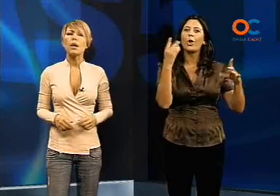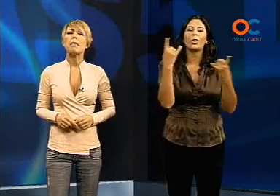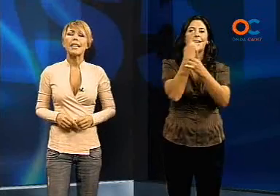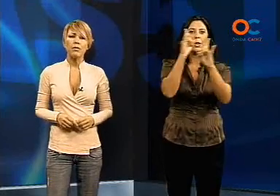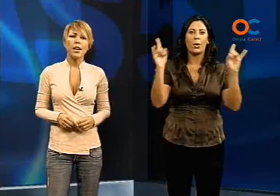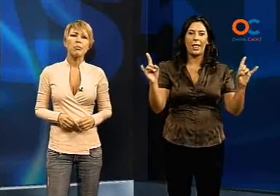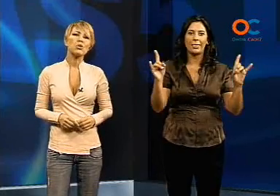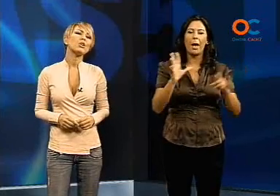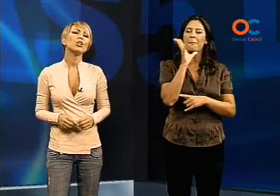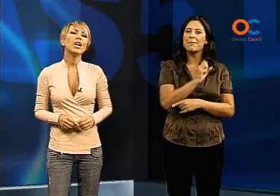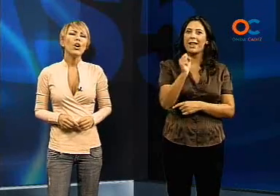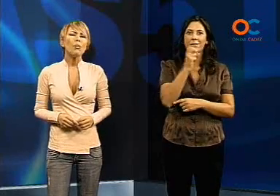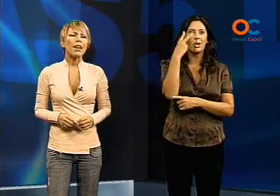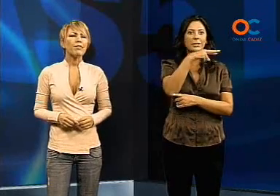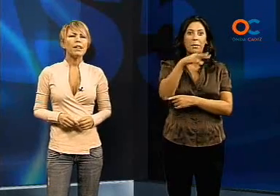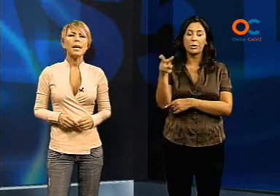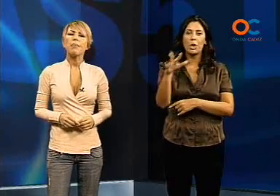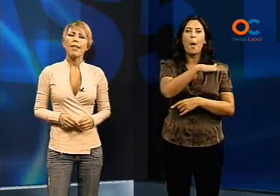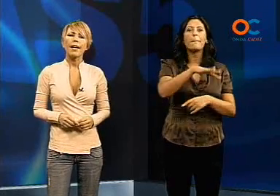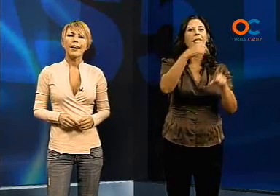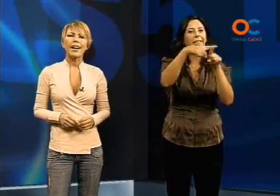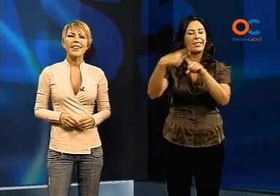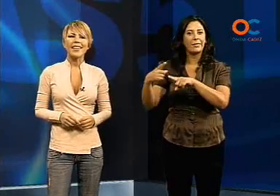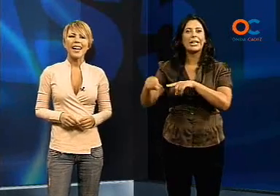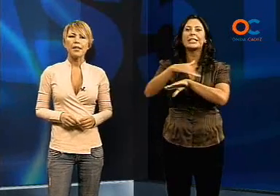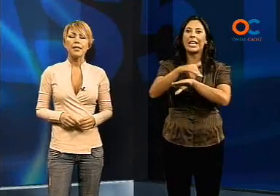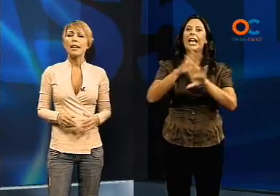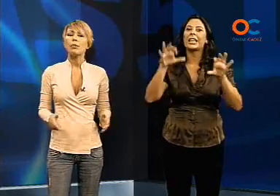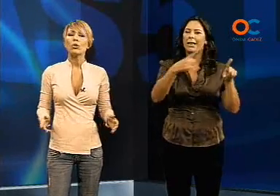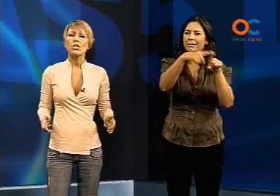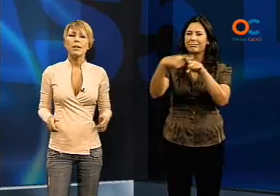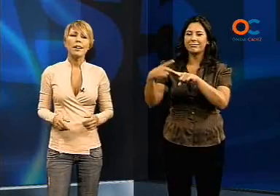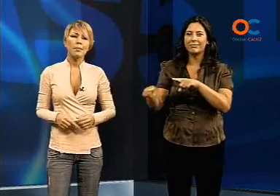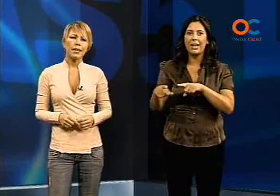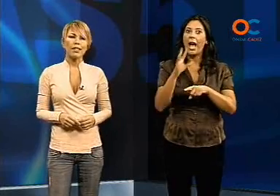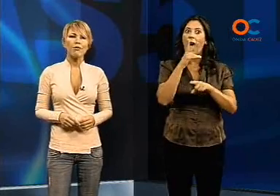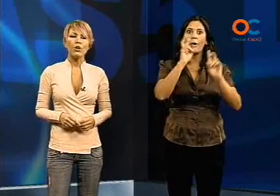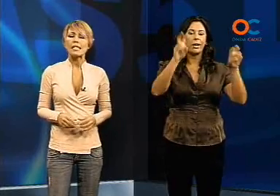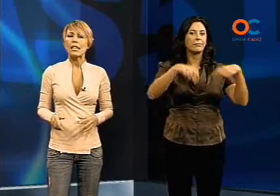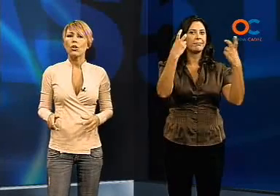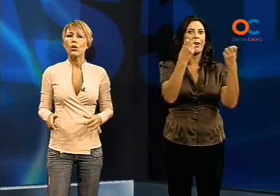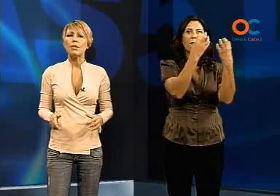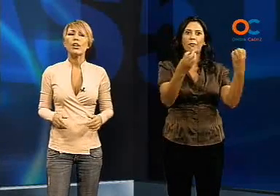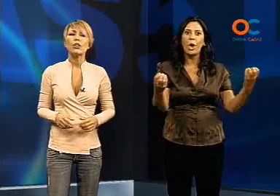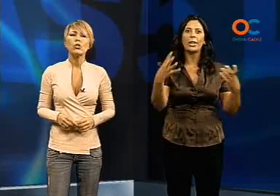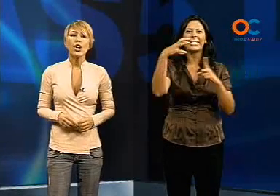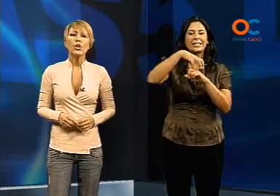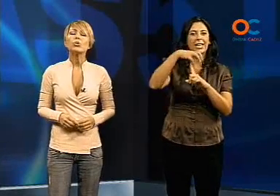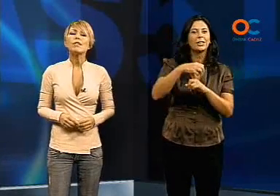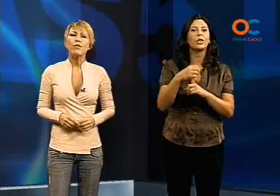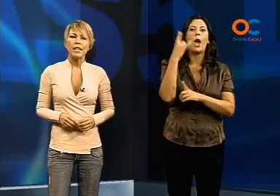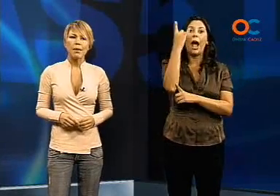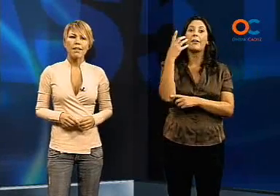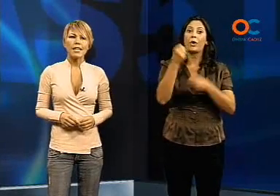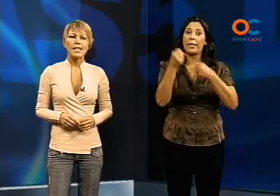naturaleza, una magnífica exposición por las diferentes plazas y calles de Cádiz, que de pronto se veían repletas de flores, setos, limoneros y